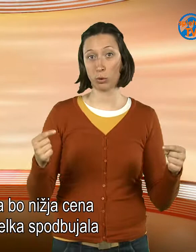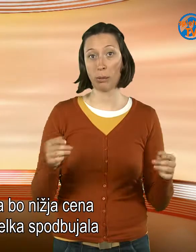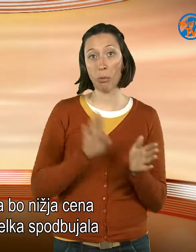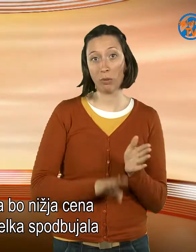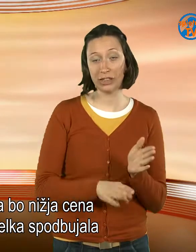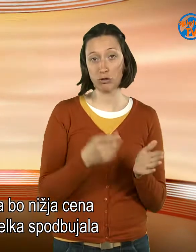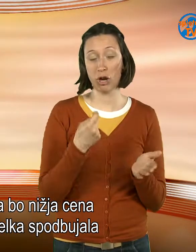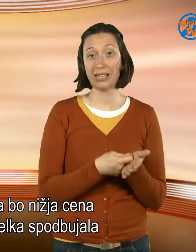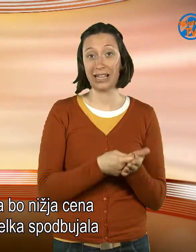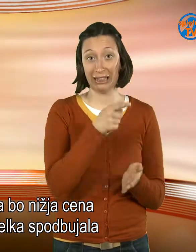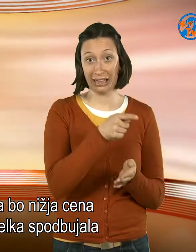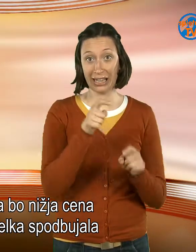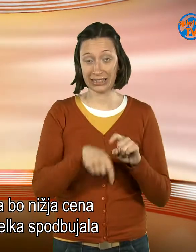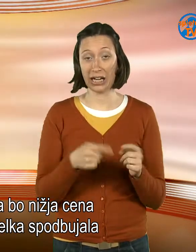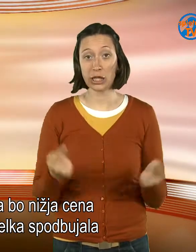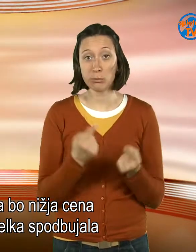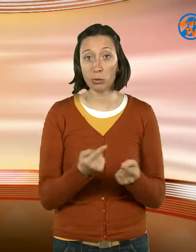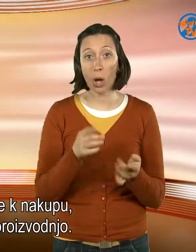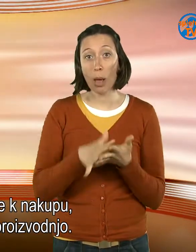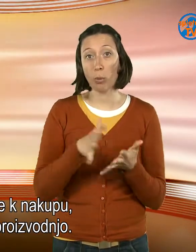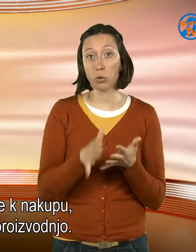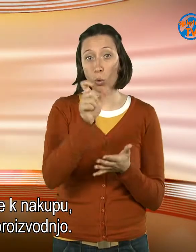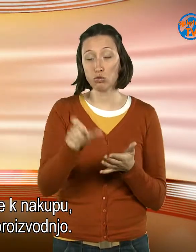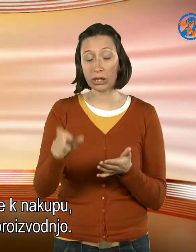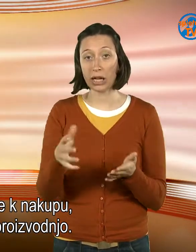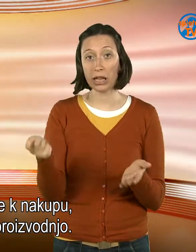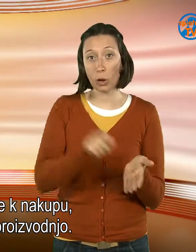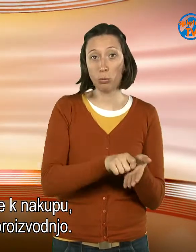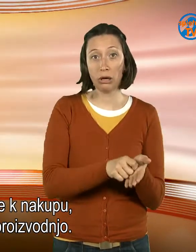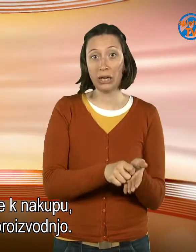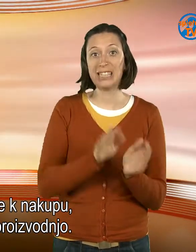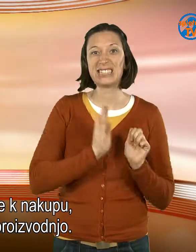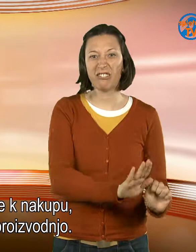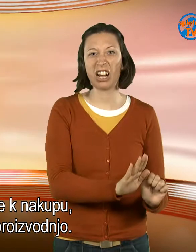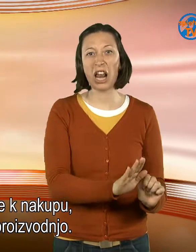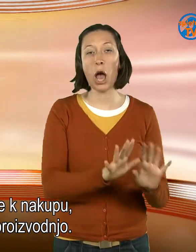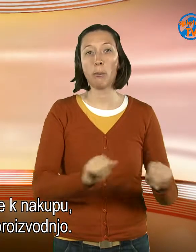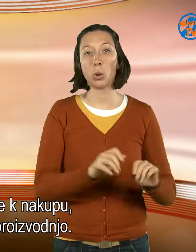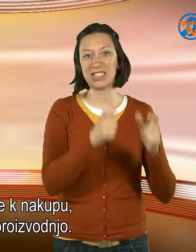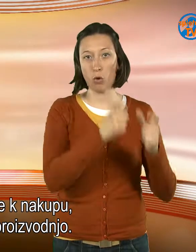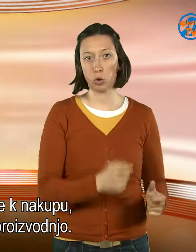pa bo nižja cena dotičnega izdelka spodbujala potrošnike k nakupu, a zavrla proizvodnjo.